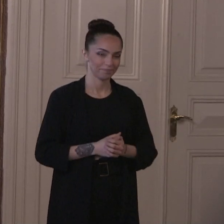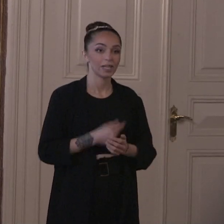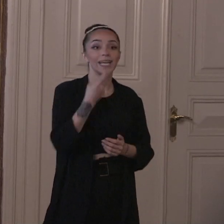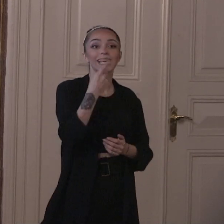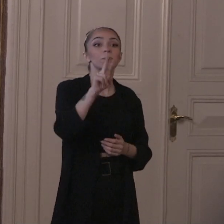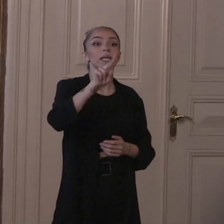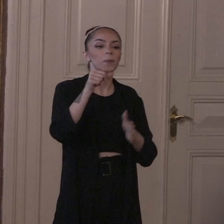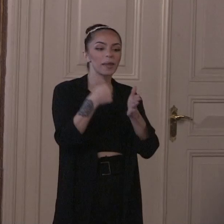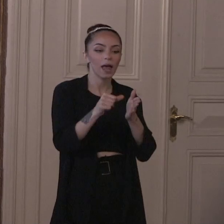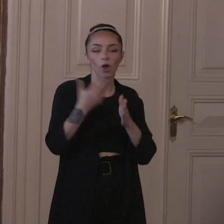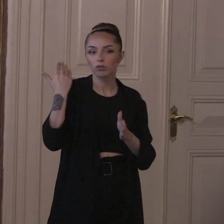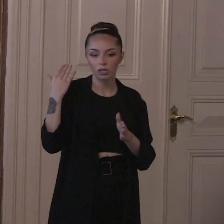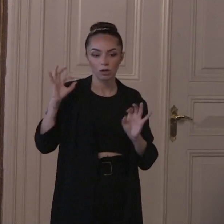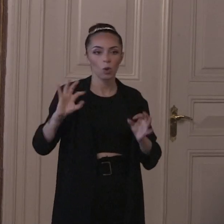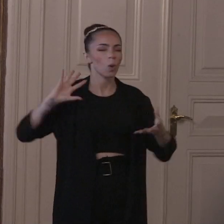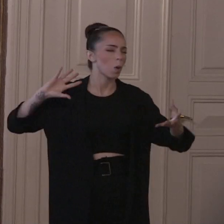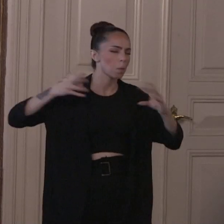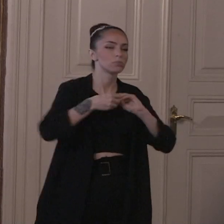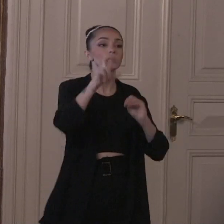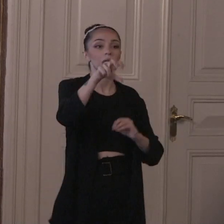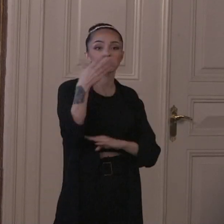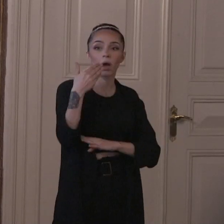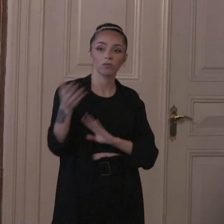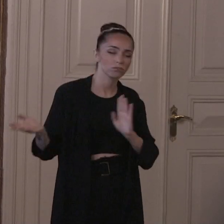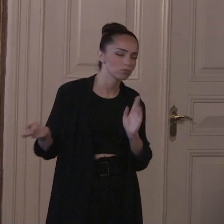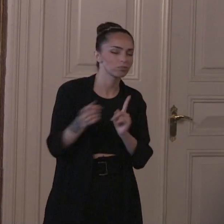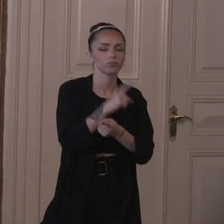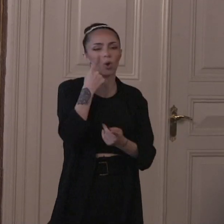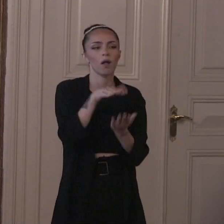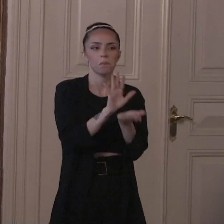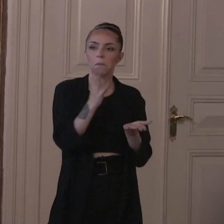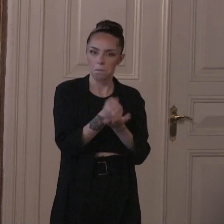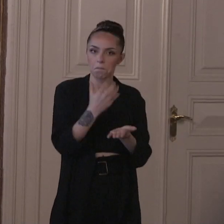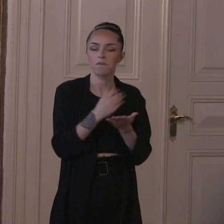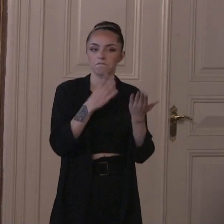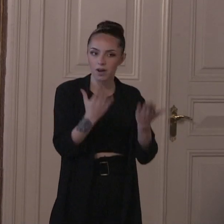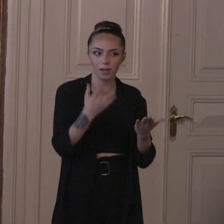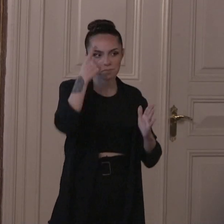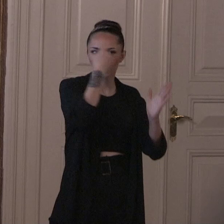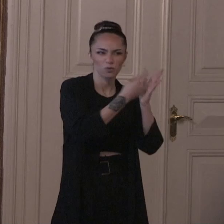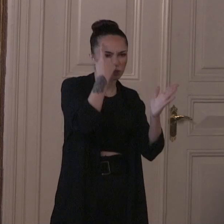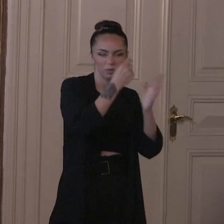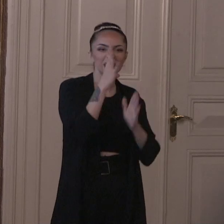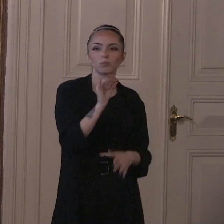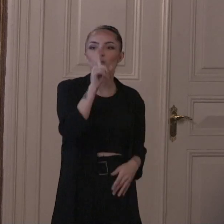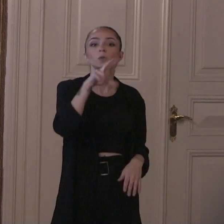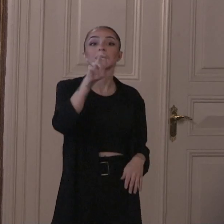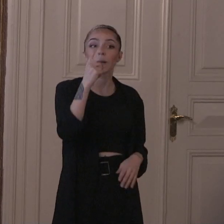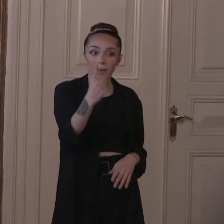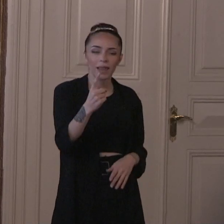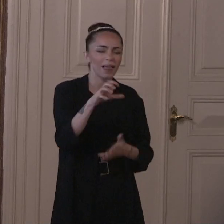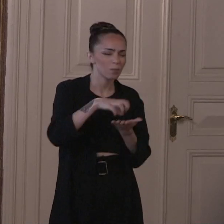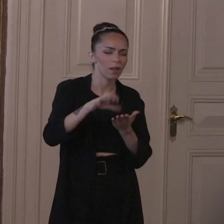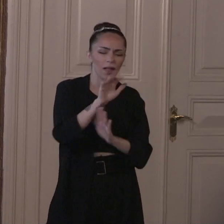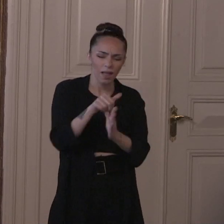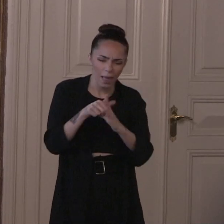2021 yılında ise toplamda 8 bayrak ödülü kazanarak başvuru yapan 181 üniversite arasında tüm kategorilerde en